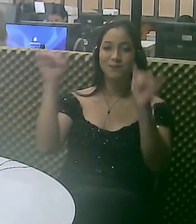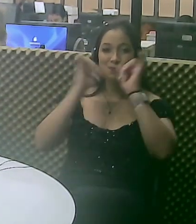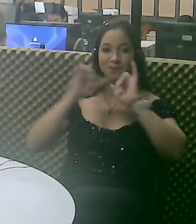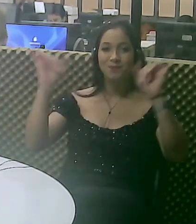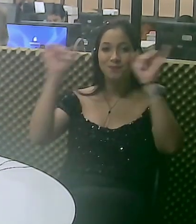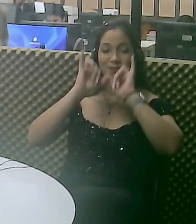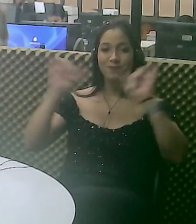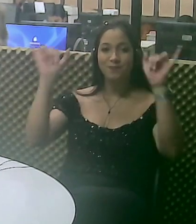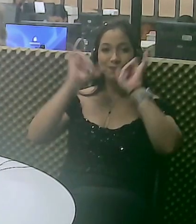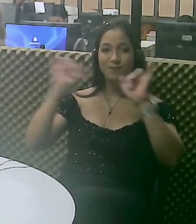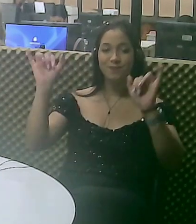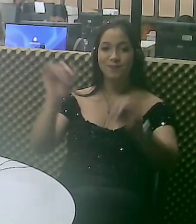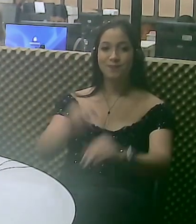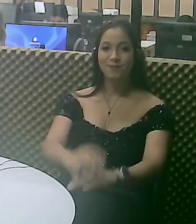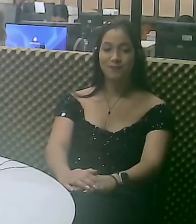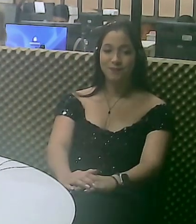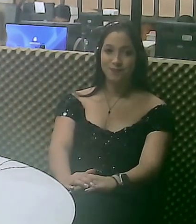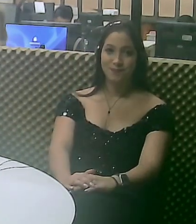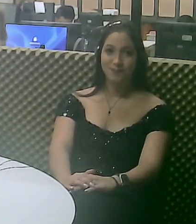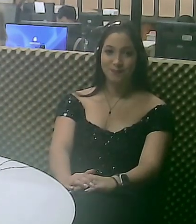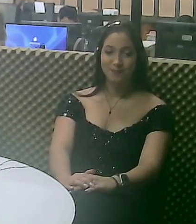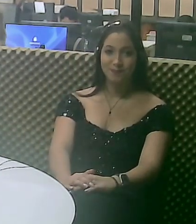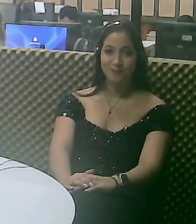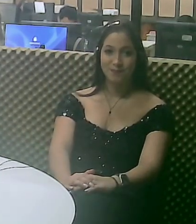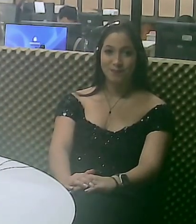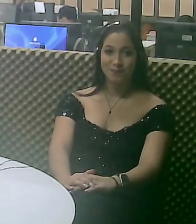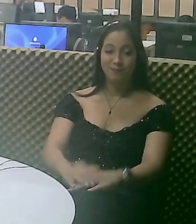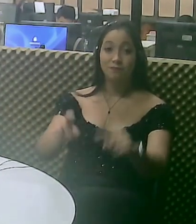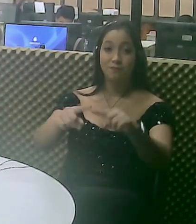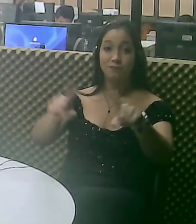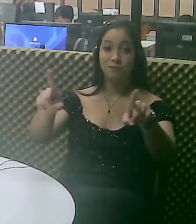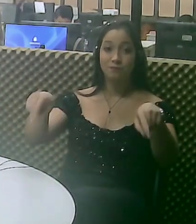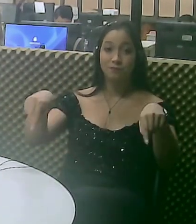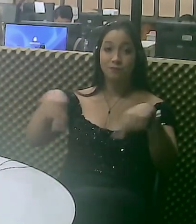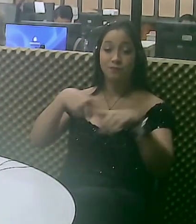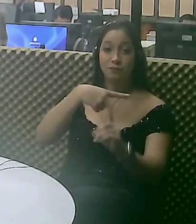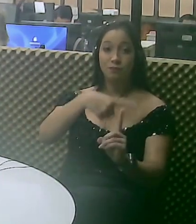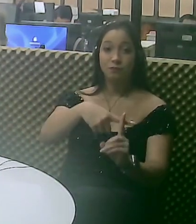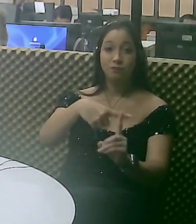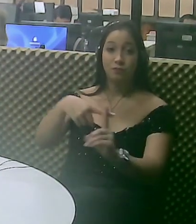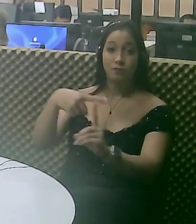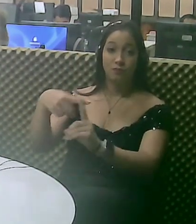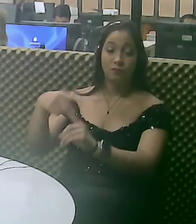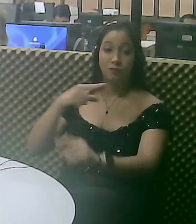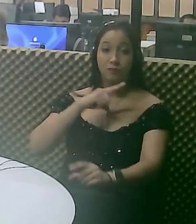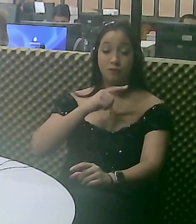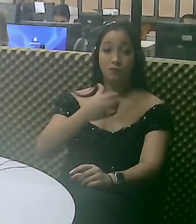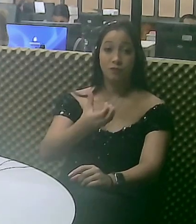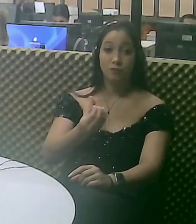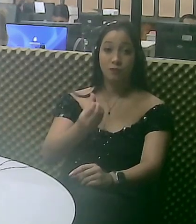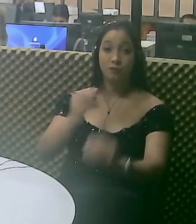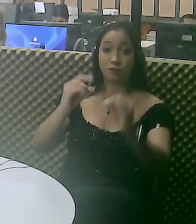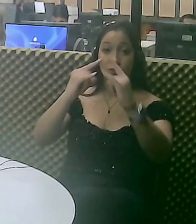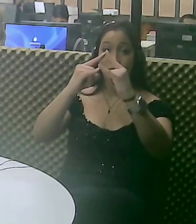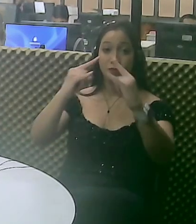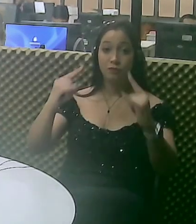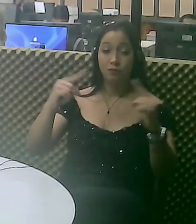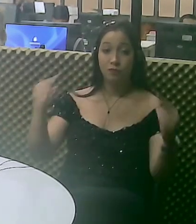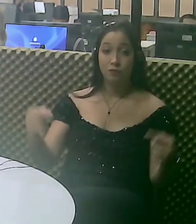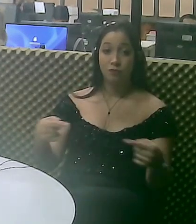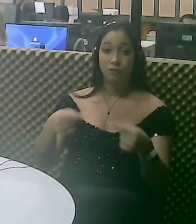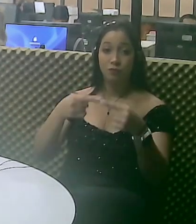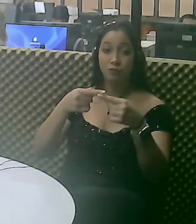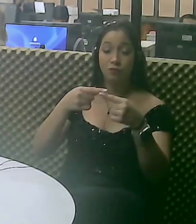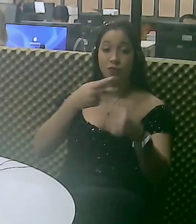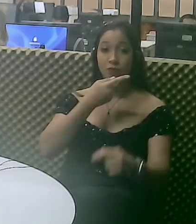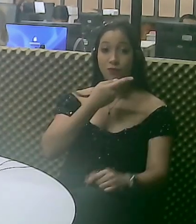de notícias. O cemitério Campo do Bom Pastor passou a contar com 6 tendas para condições adequadas